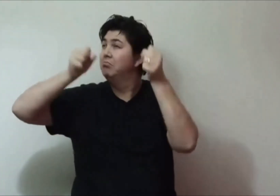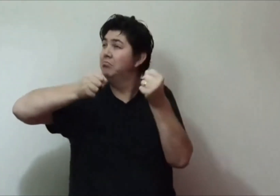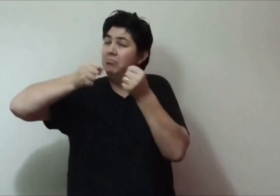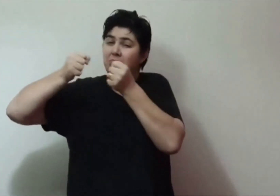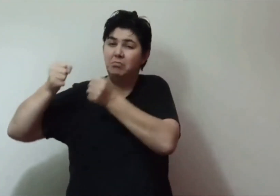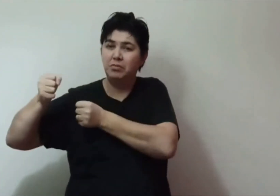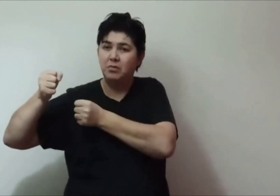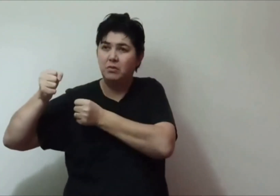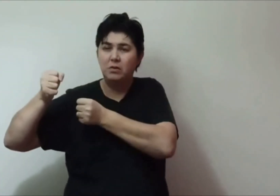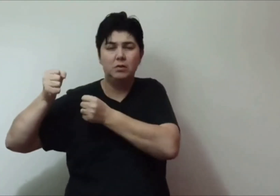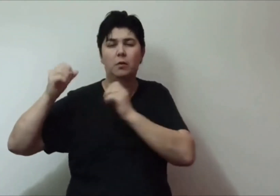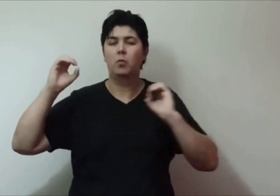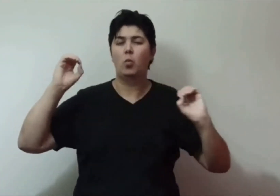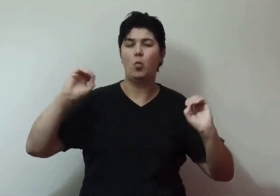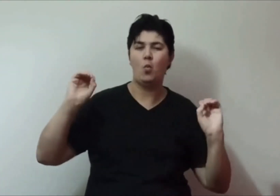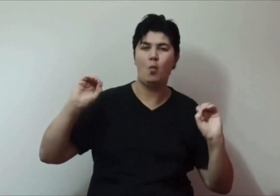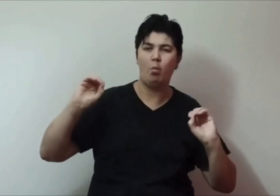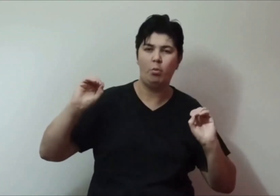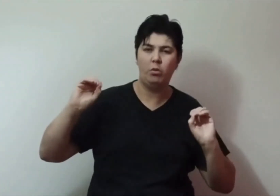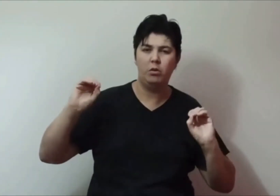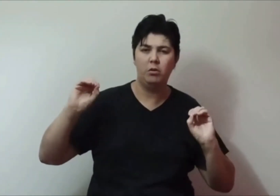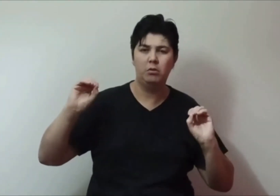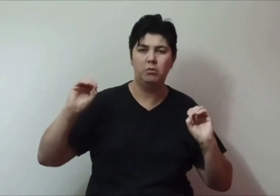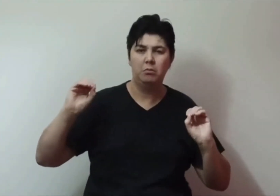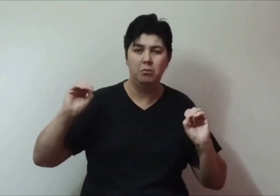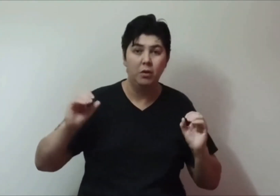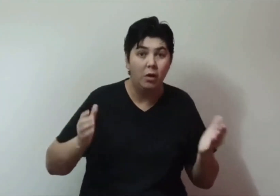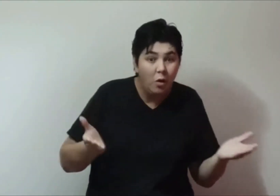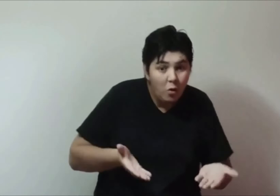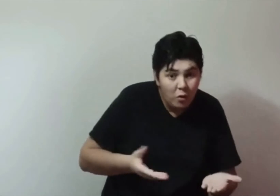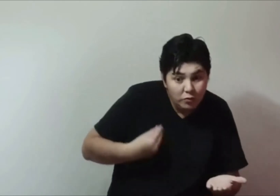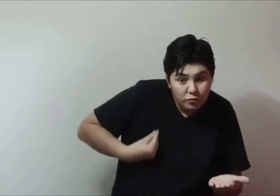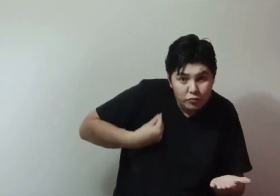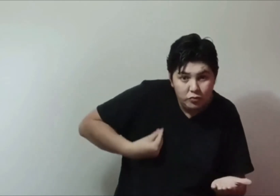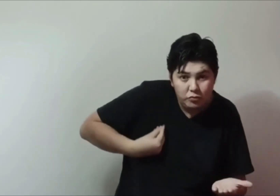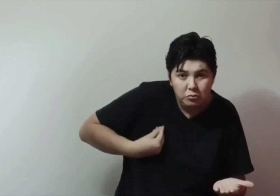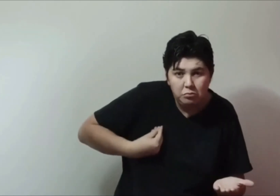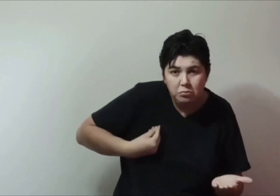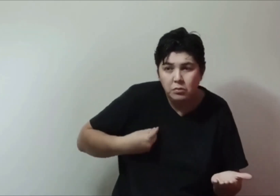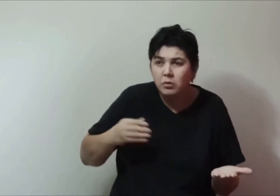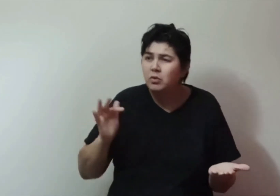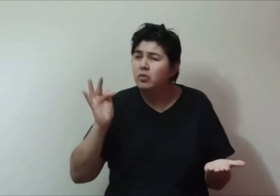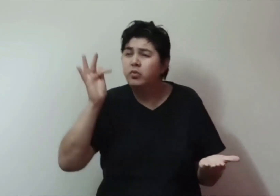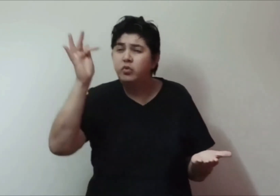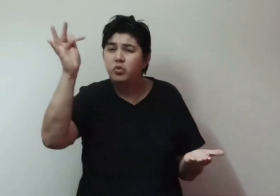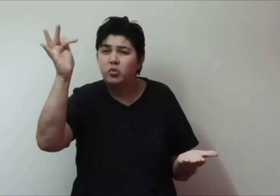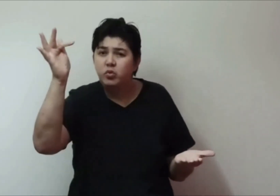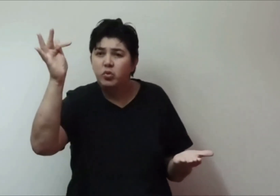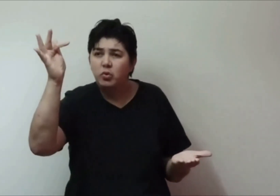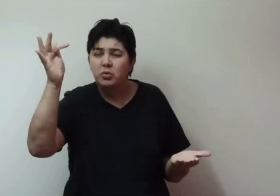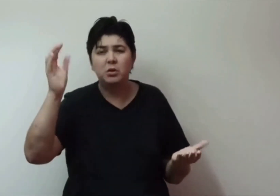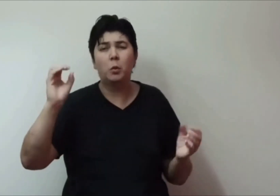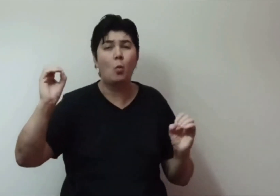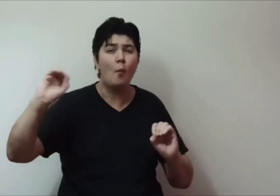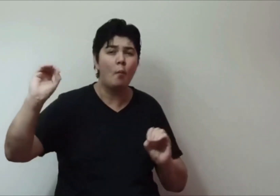nem os poderes celestiais e nem o presente nem o